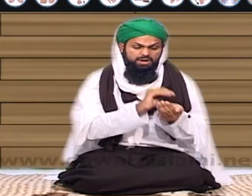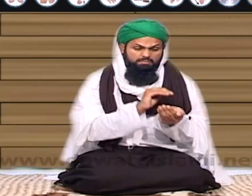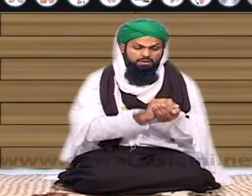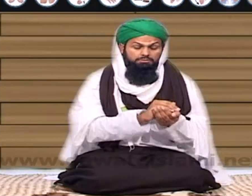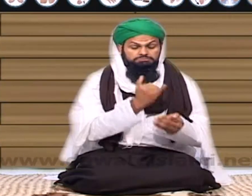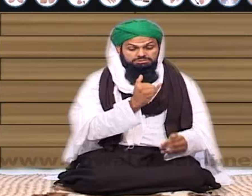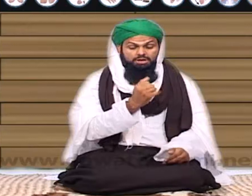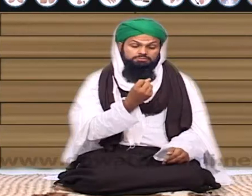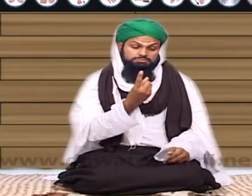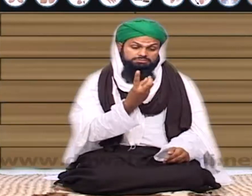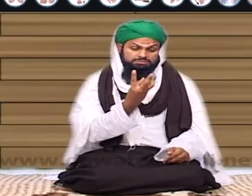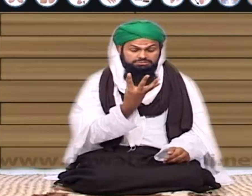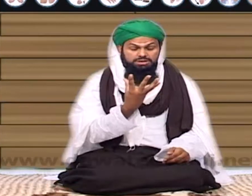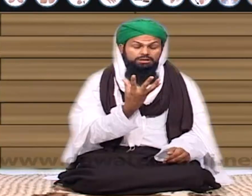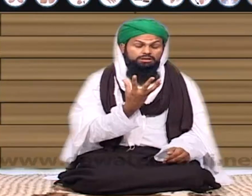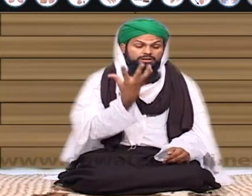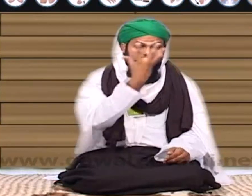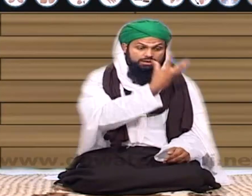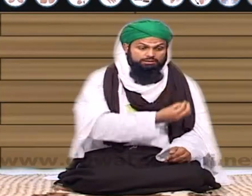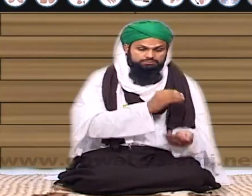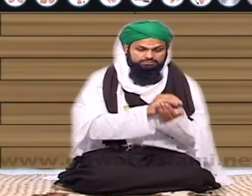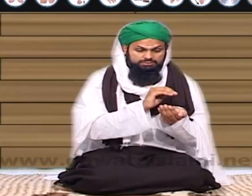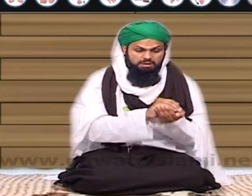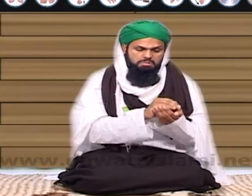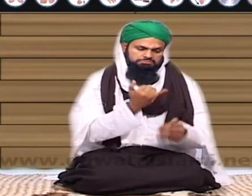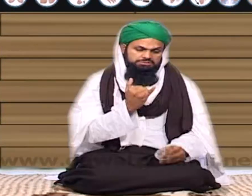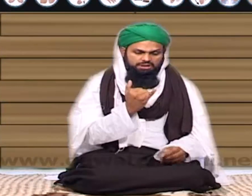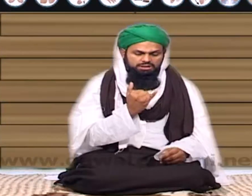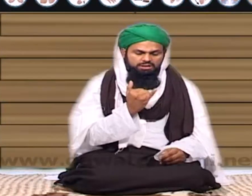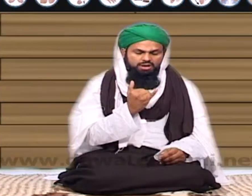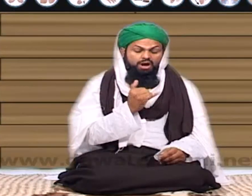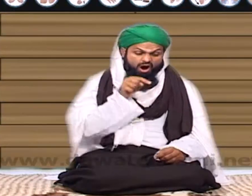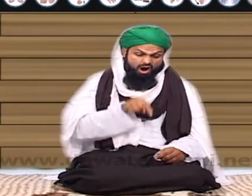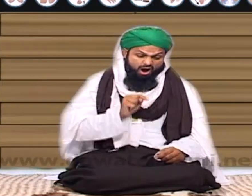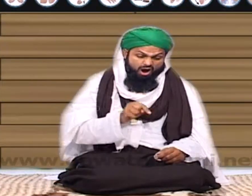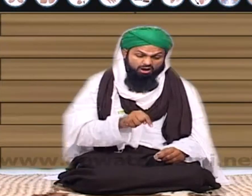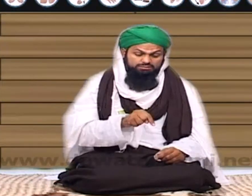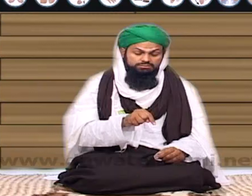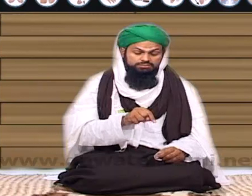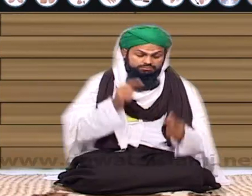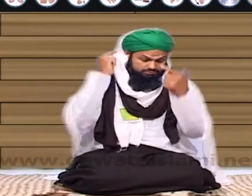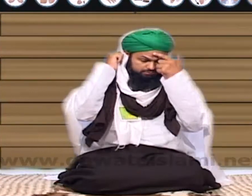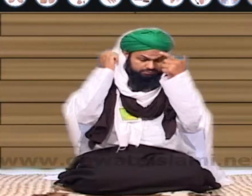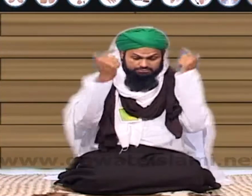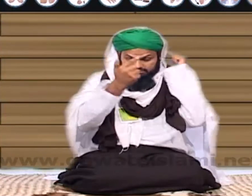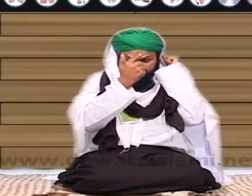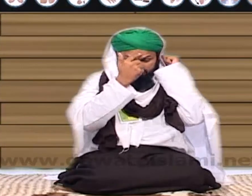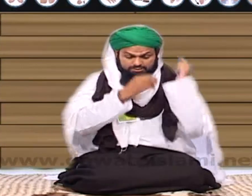بھی ممکن ہے چند ہی روز باقی رہ گئے. تو کیوں نہ آج ہی ہم اپنی اصلاح کا عزم کر کے